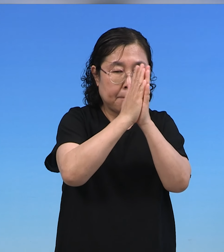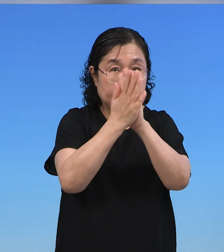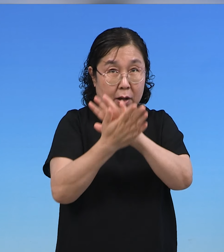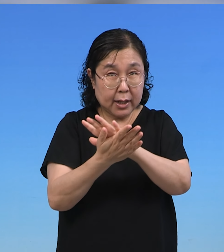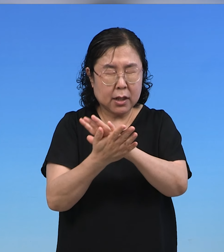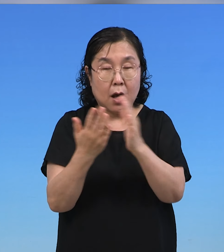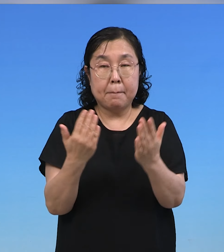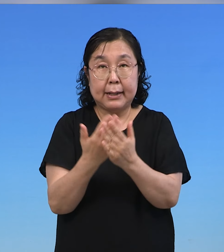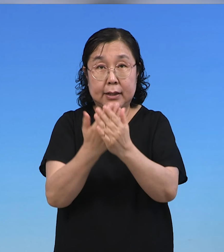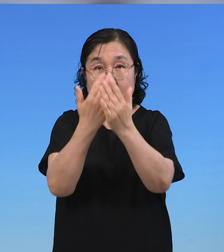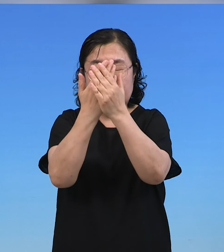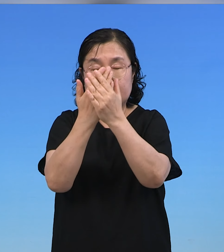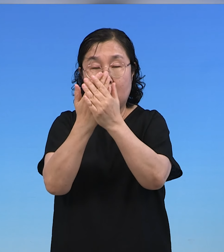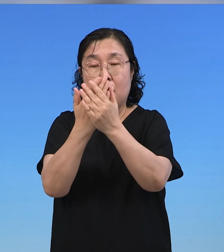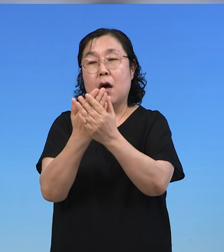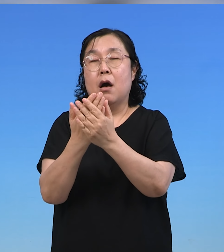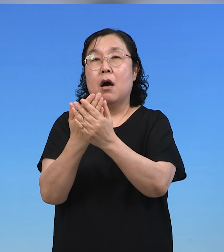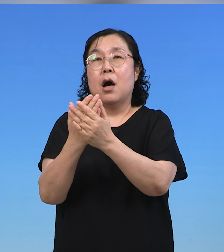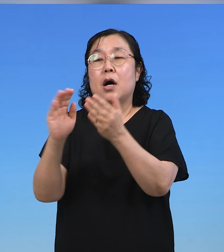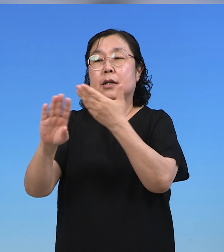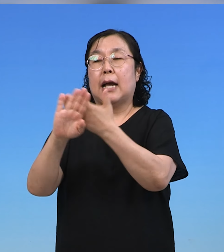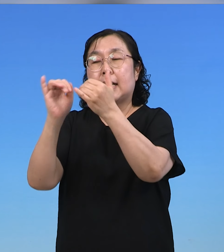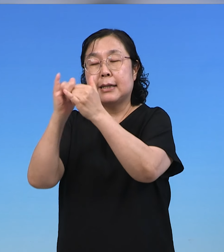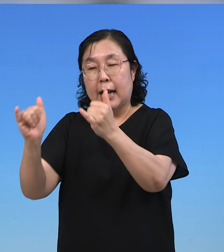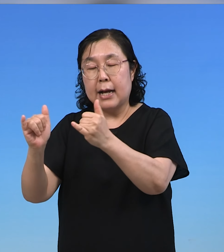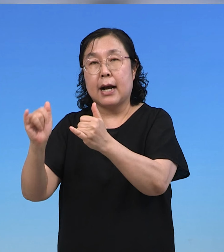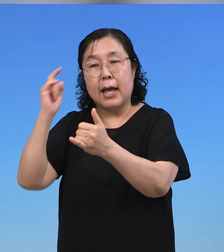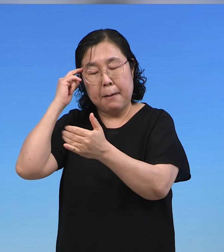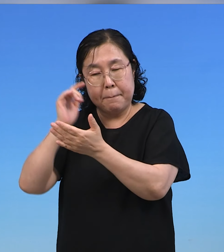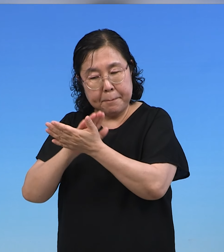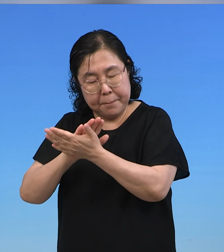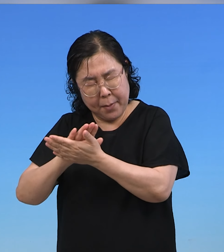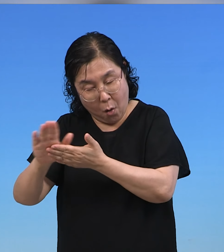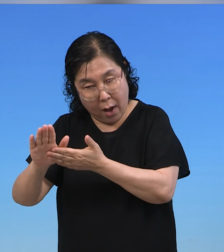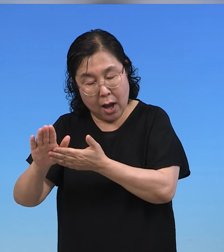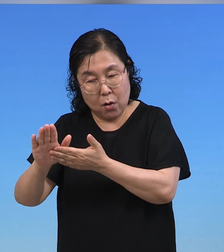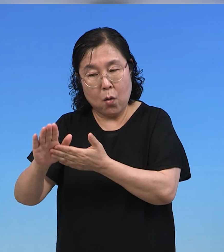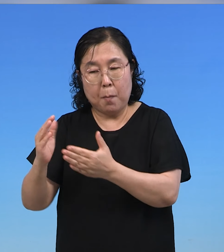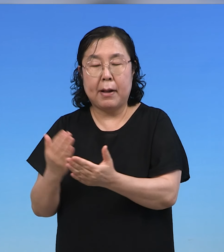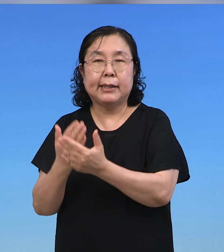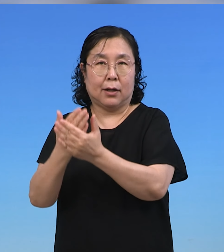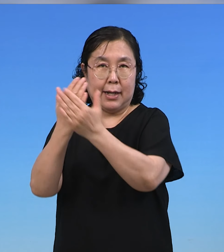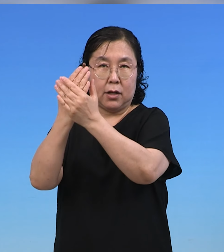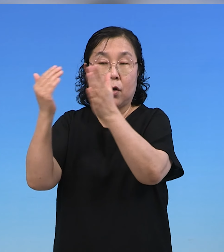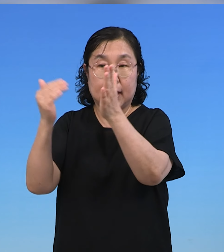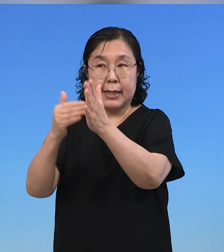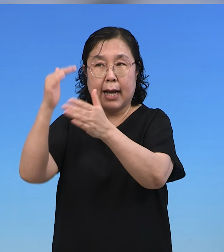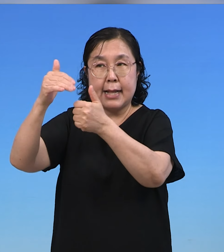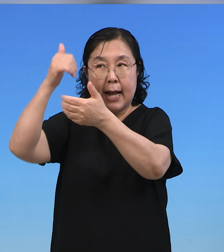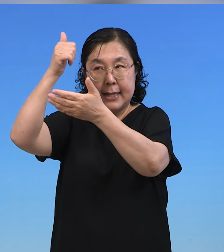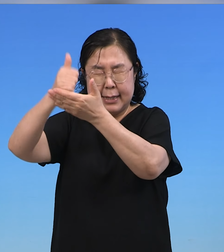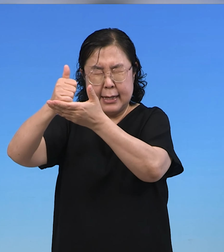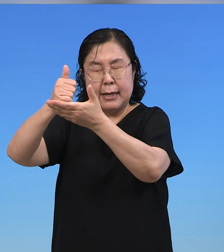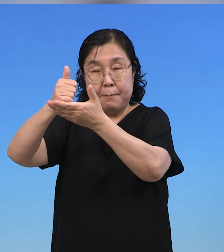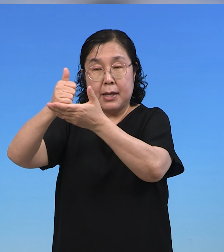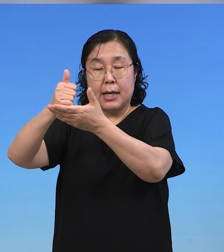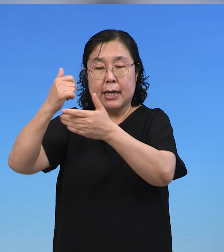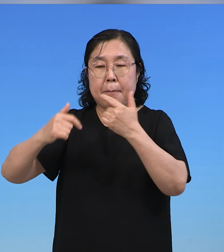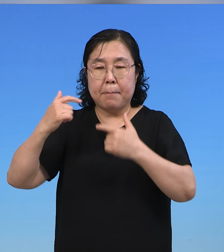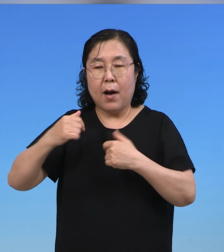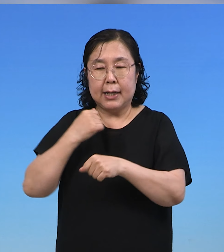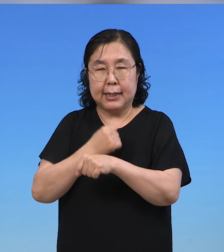발전하는 것까지가 하나님 주시는 평화를 누리는 삶입니다. 왜 분당 우리 교회는 창립 주일마다